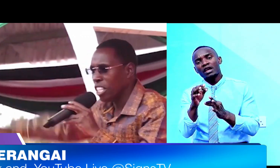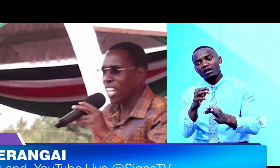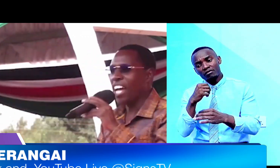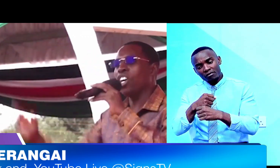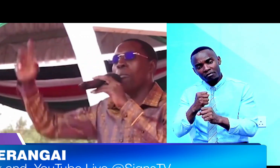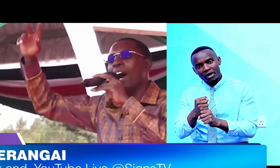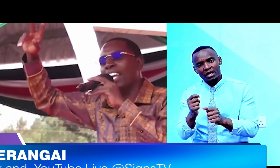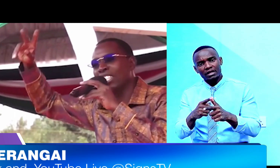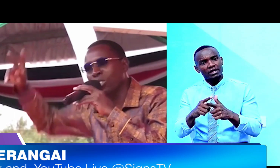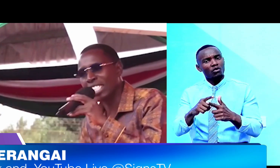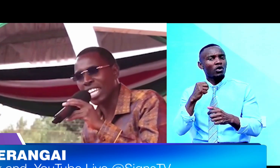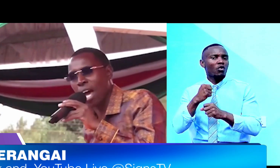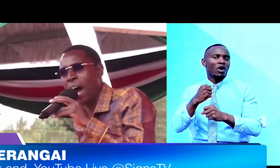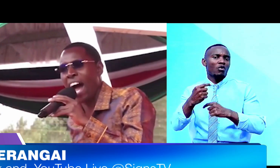Na ndio maana tunasema